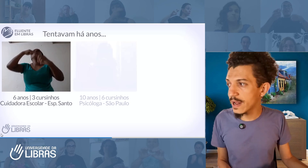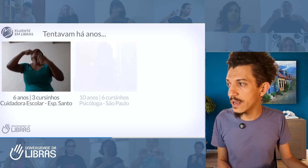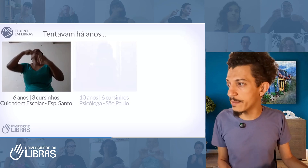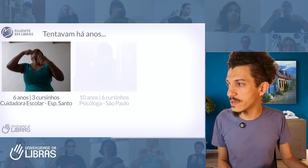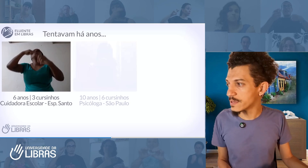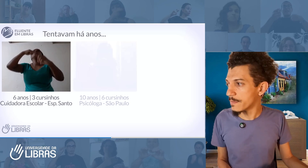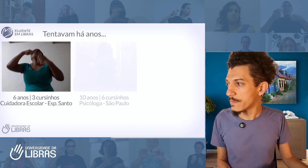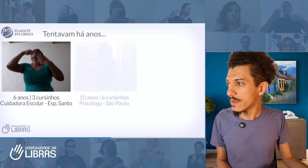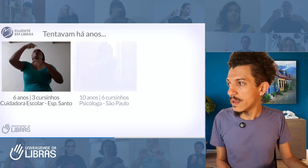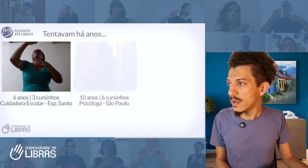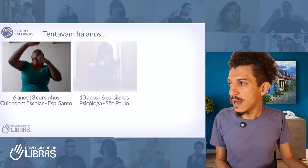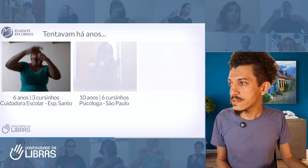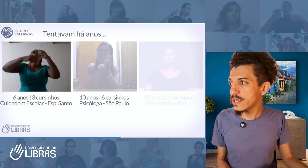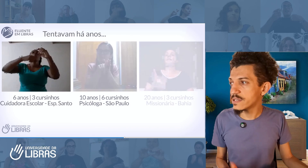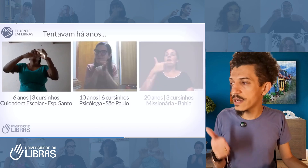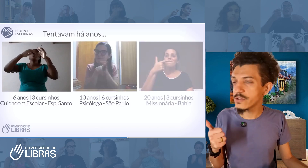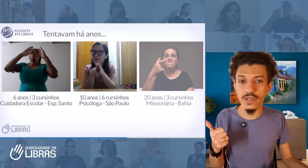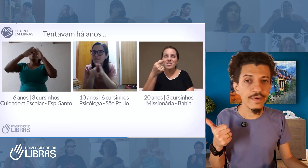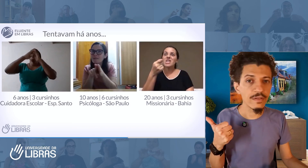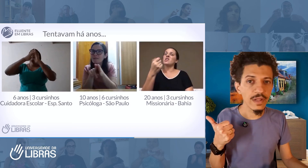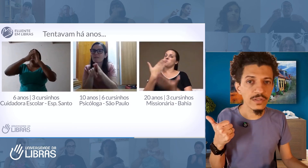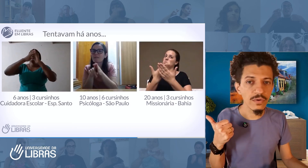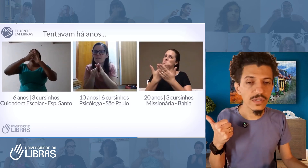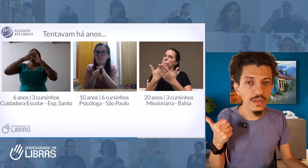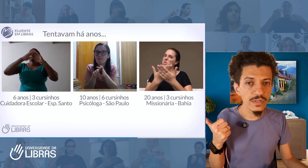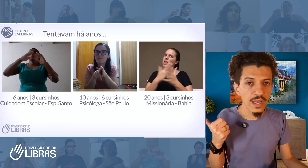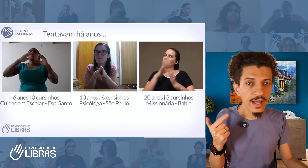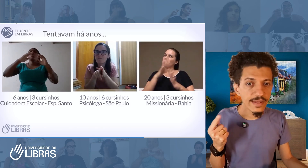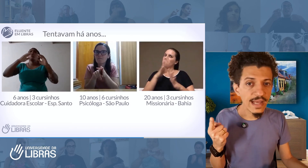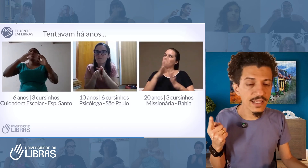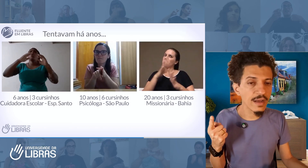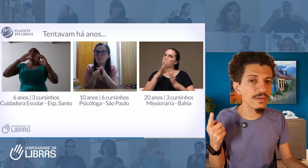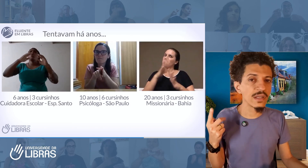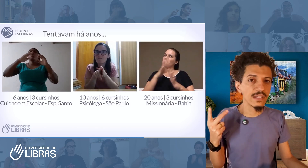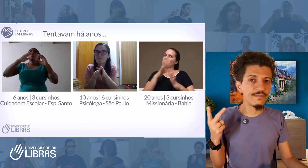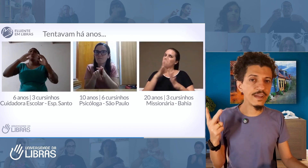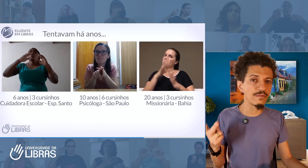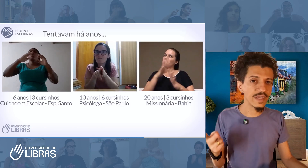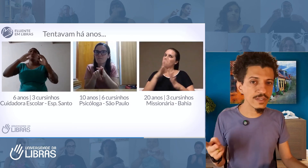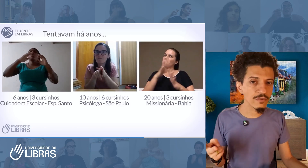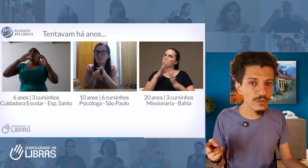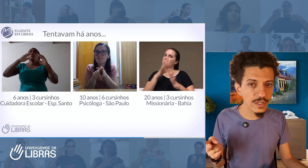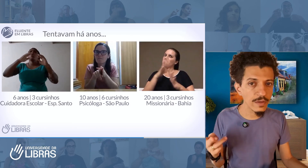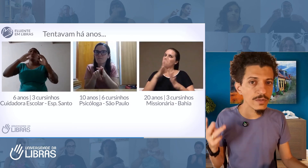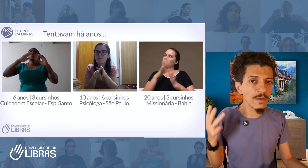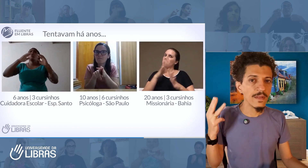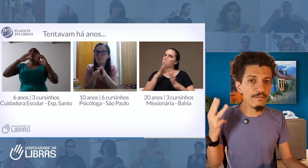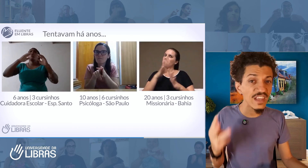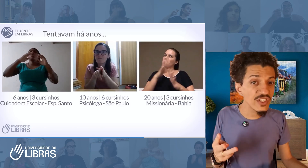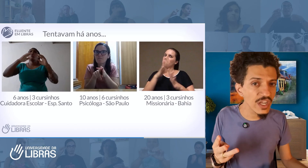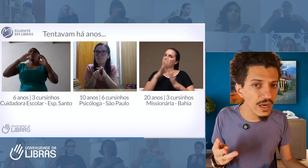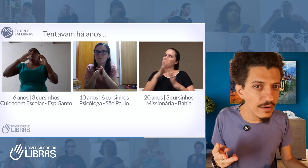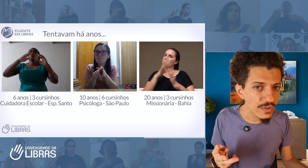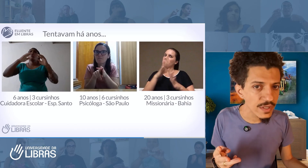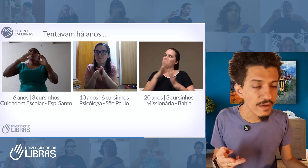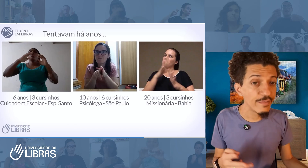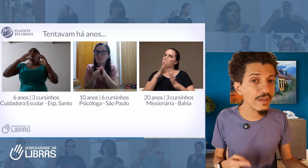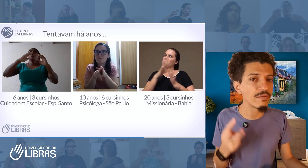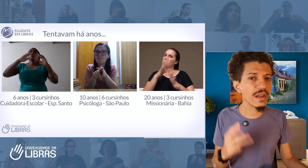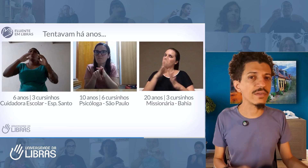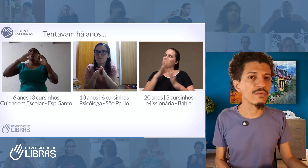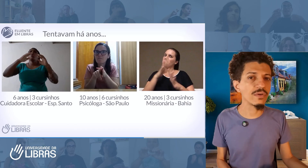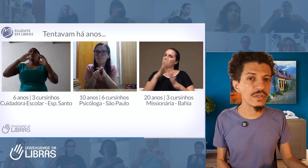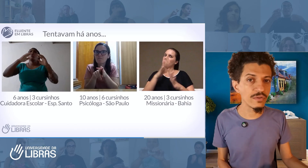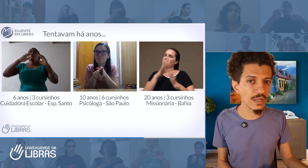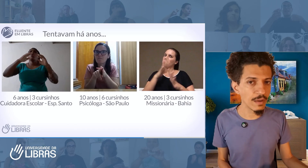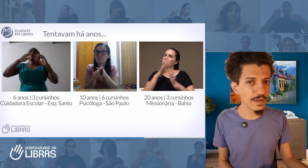aprender a Libras. Há 6 anos tinha feito 3 cursinhos, 10 anos feito 6 cursinhos, 20 anos feito